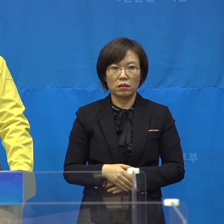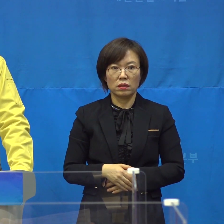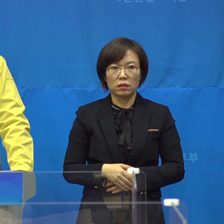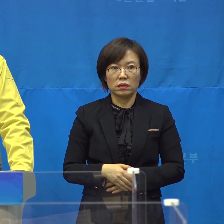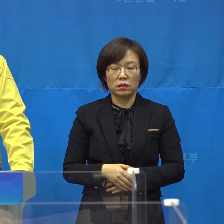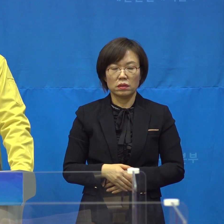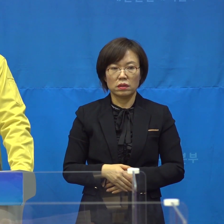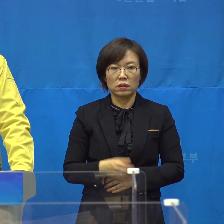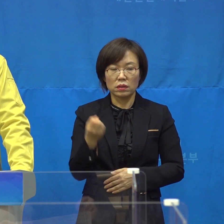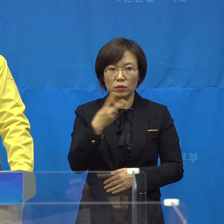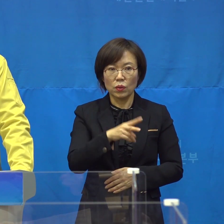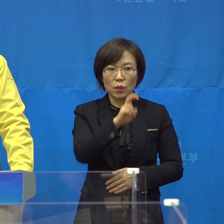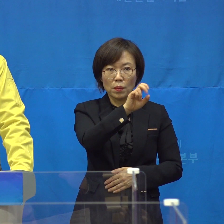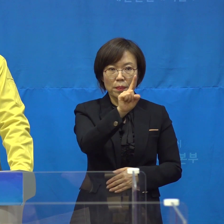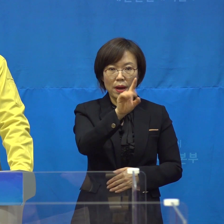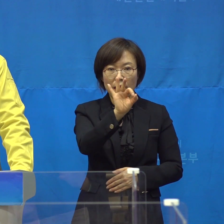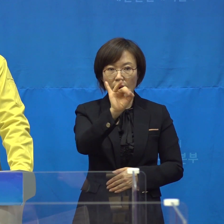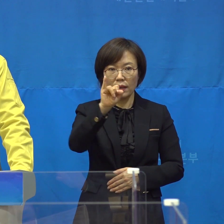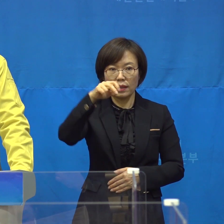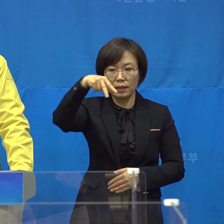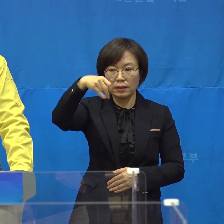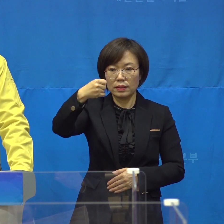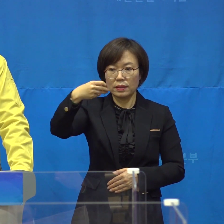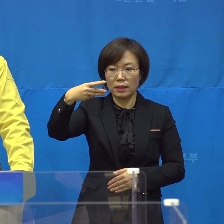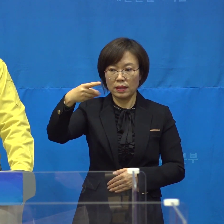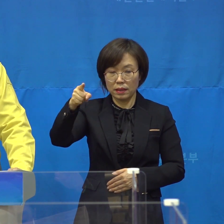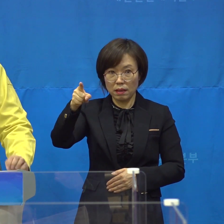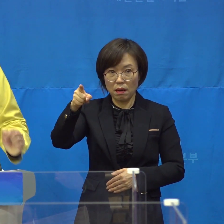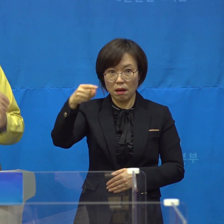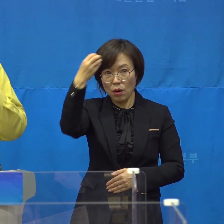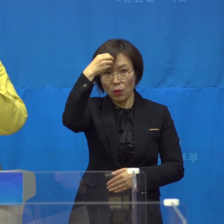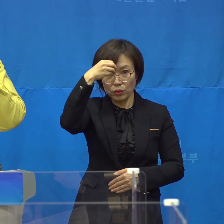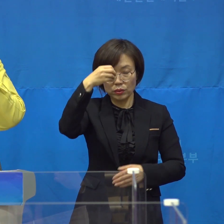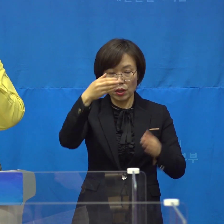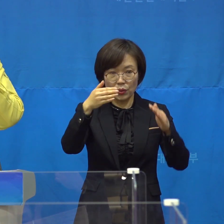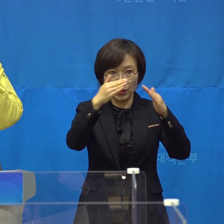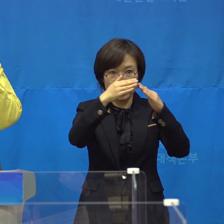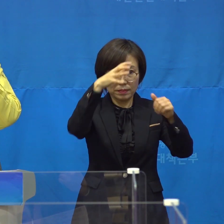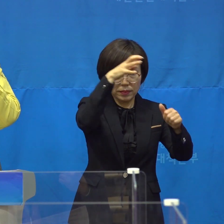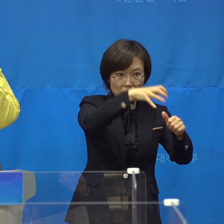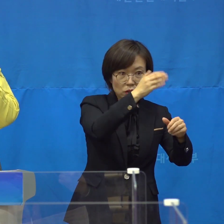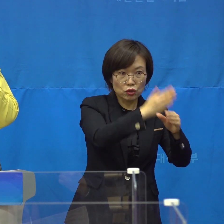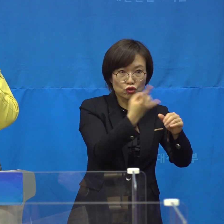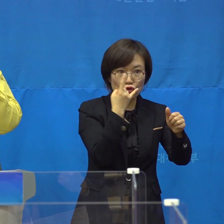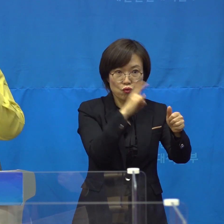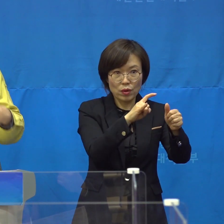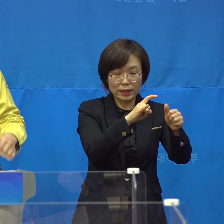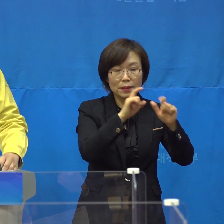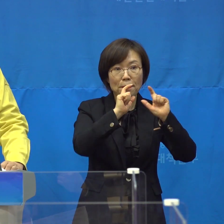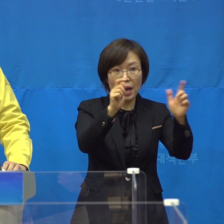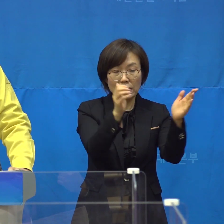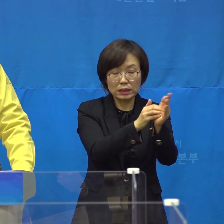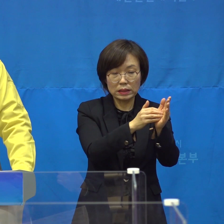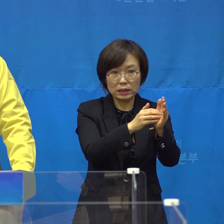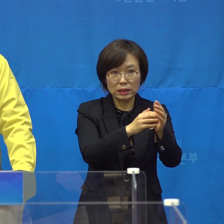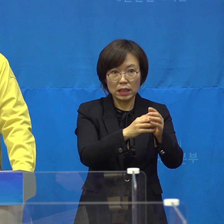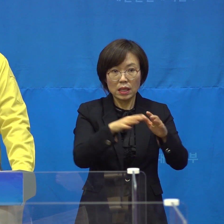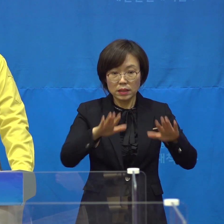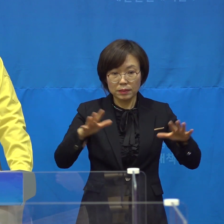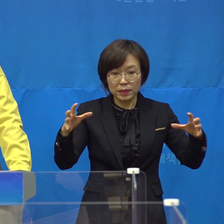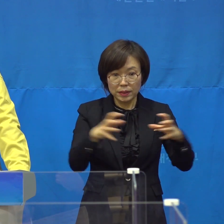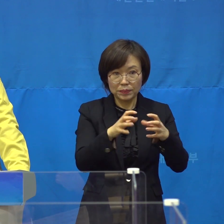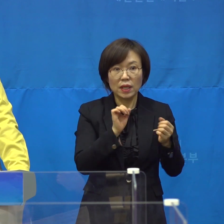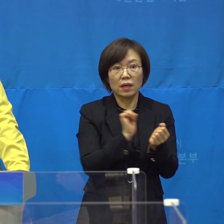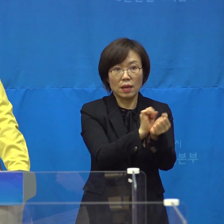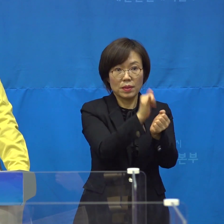않겠습니까? 그리고 마이스터 고등학교에서 자가격리 중인 학생이 이제 확진 판정을 받았는데 혹시 네. 집단 감염이